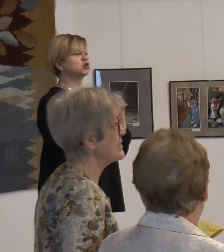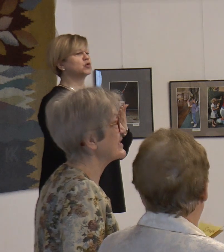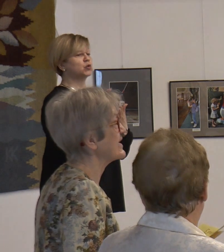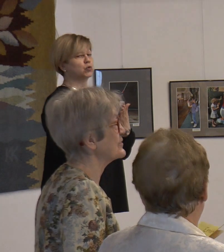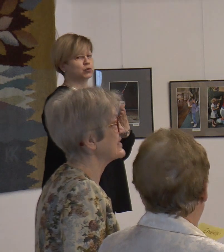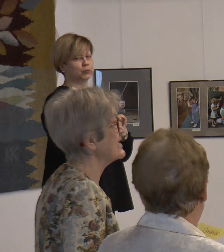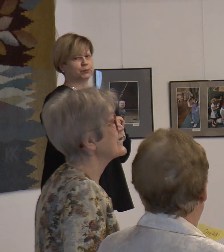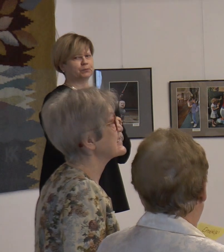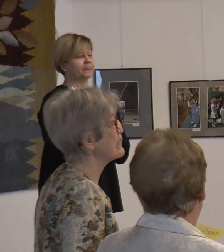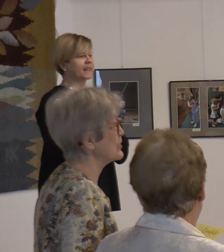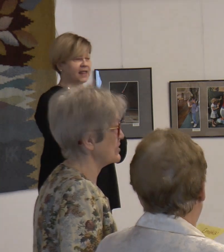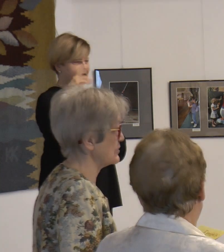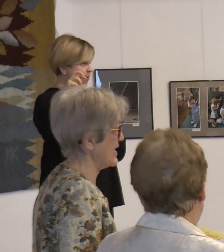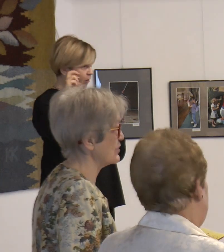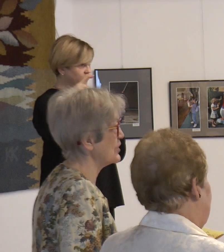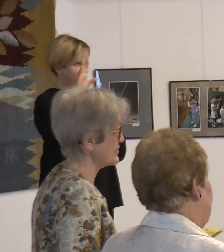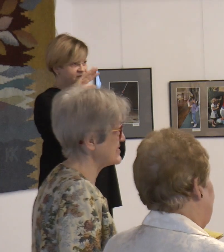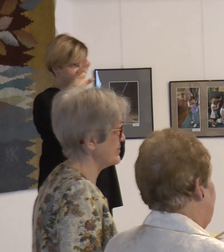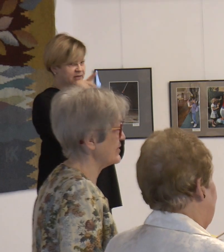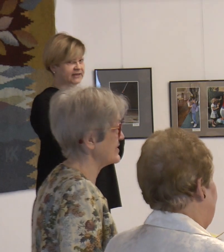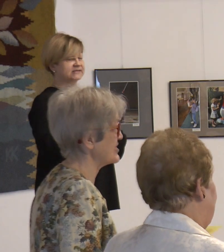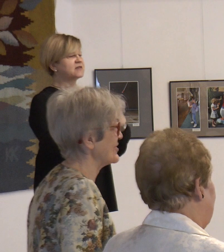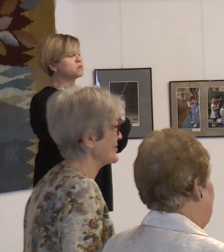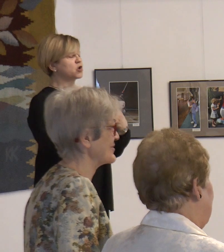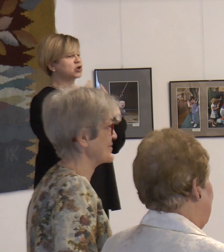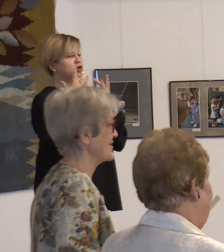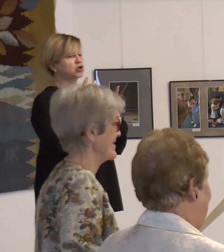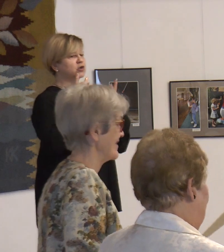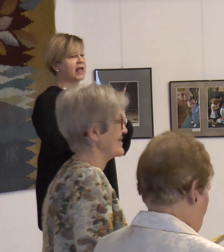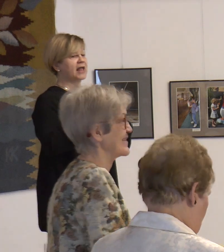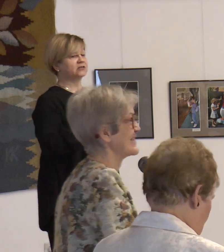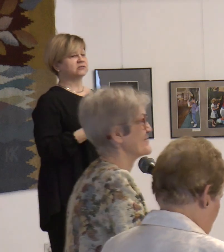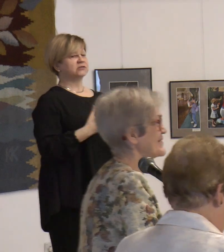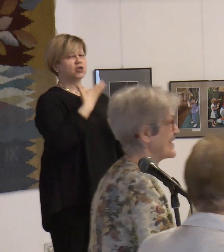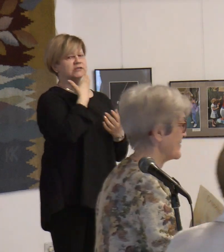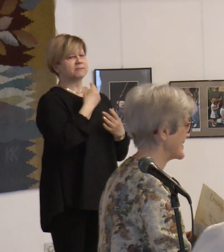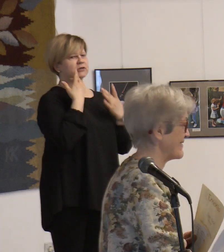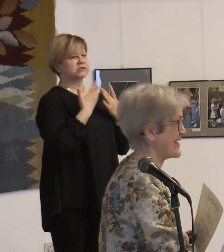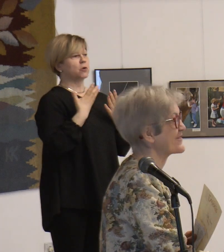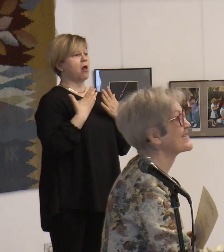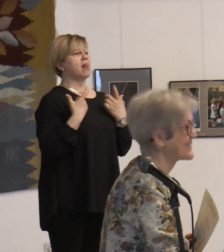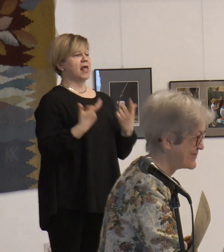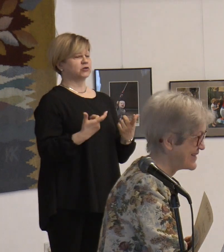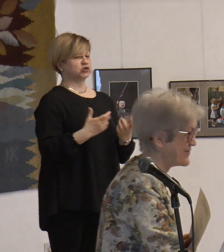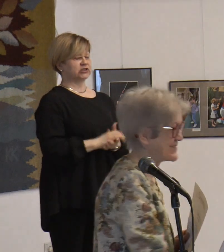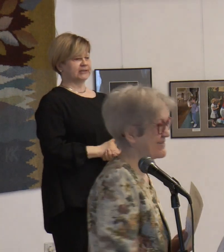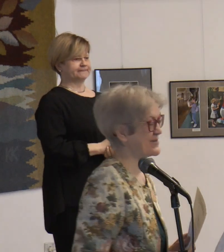én figyelmem került el, szívből gratulálok, nagyon szép előadást hallottam. Köszönöm a lehetőséget.